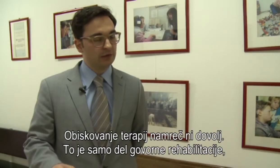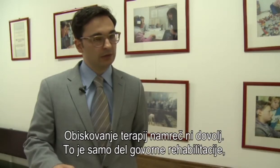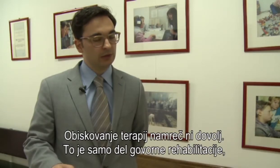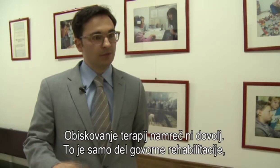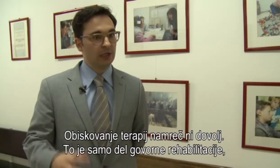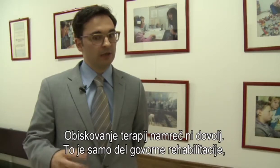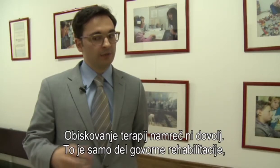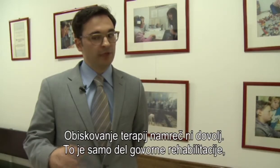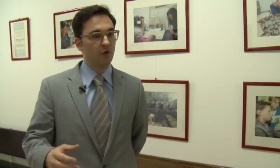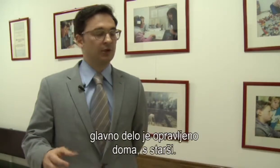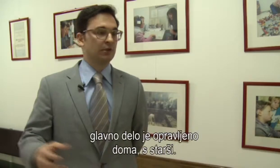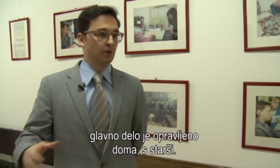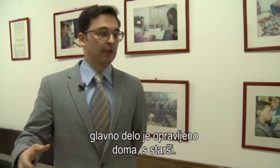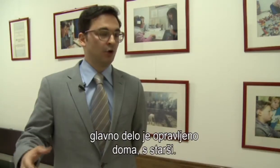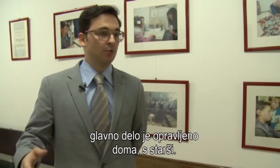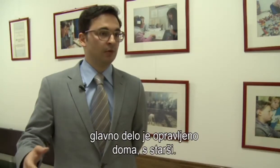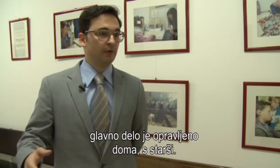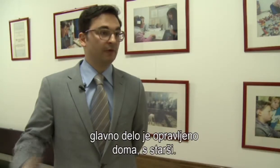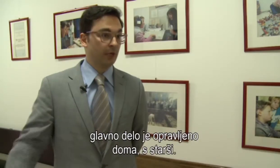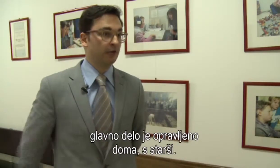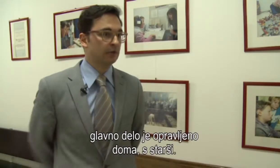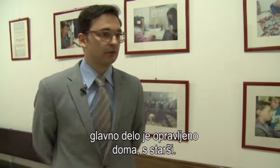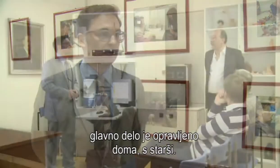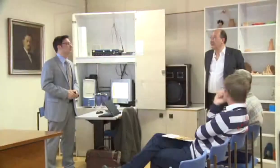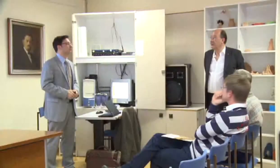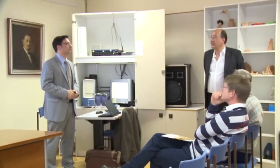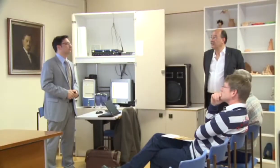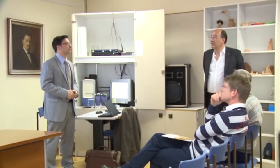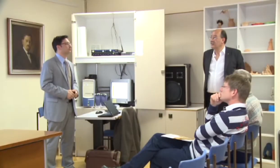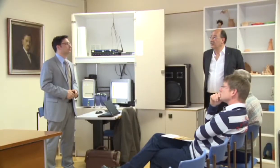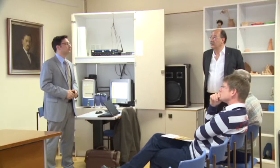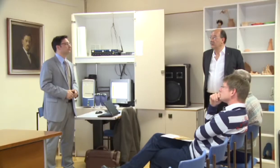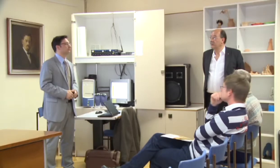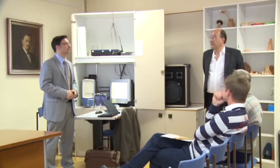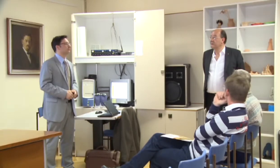of it. The main work is done at home with the parents.